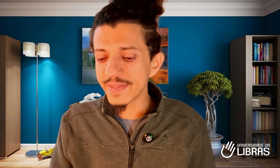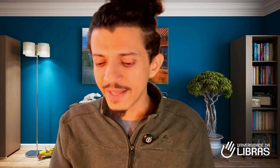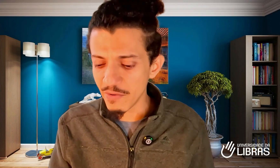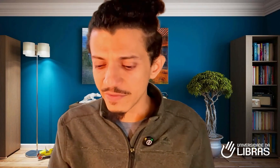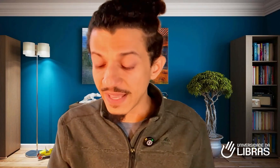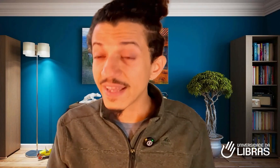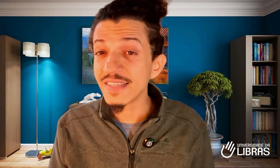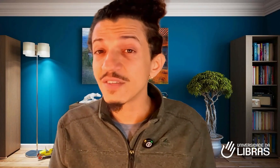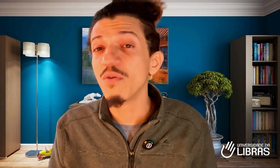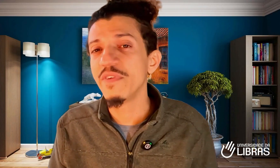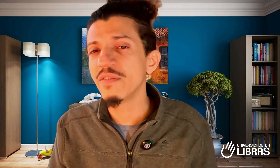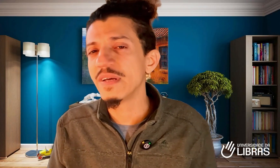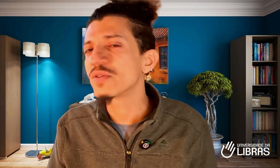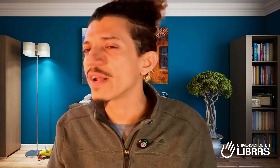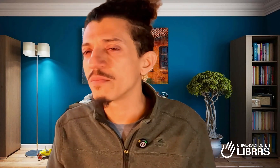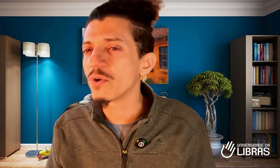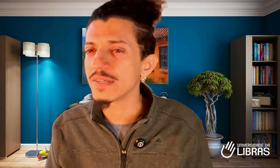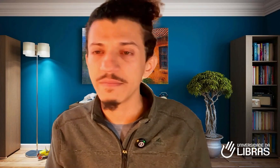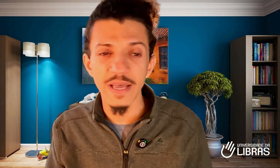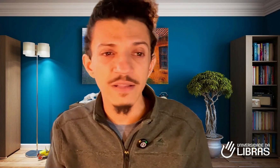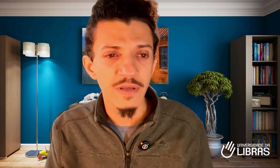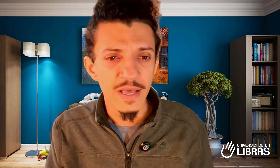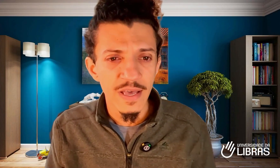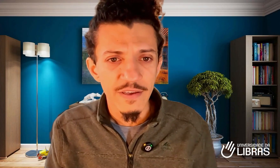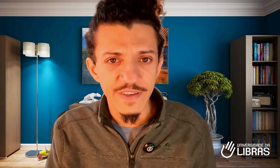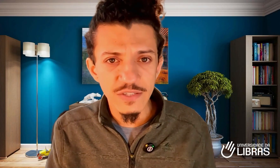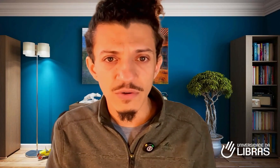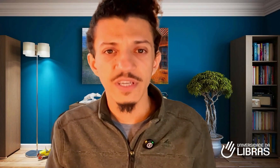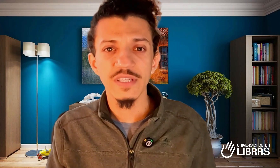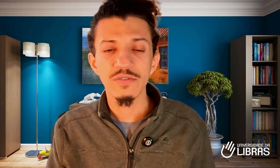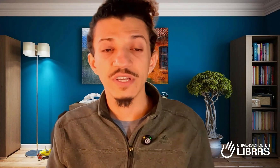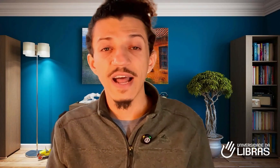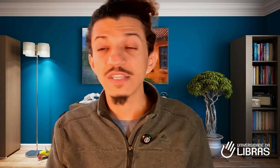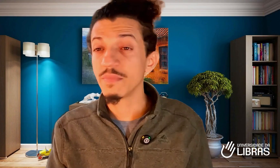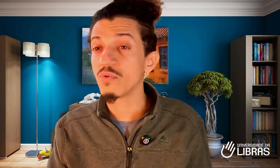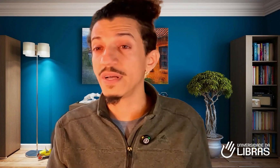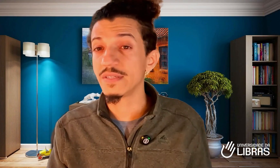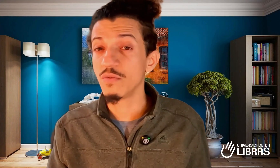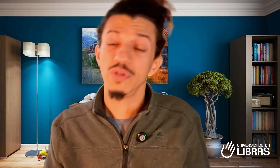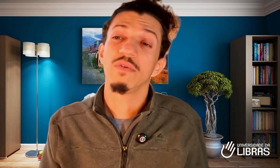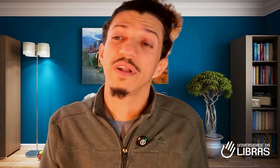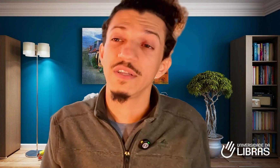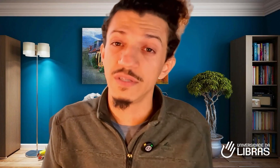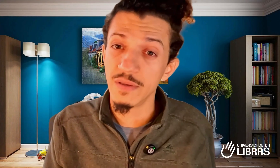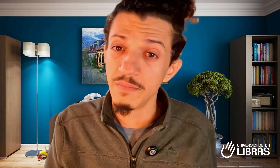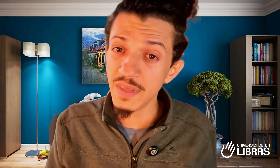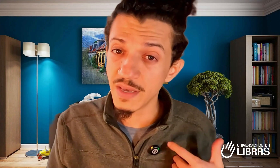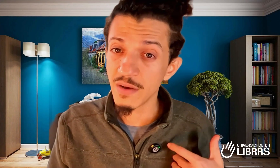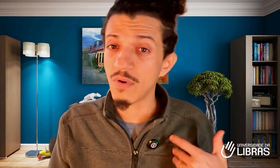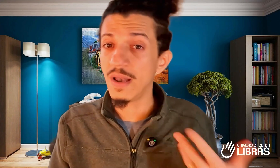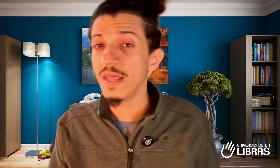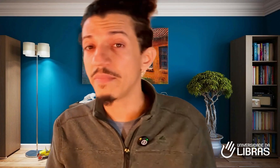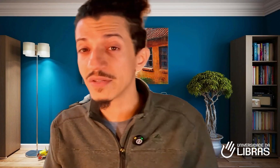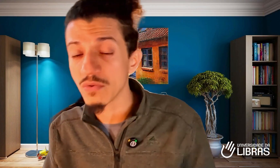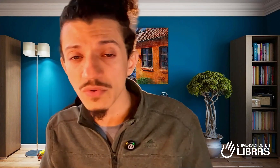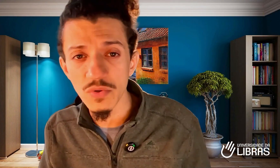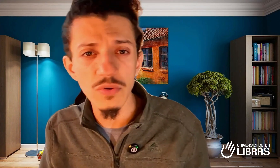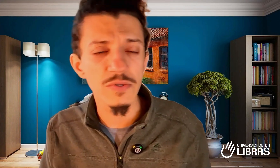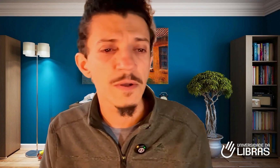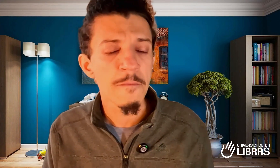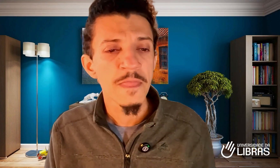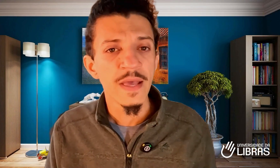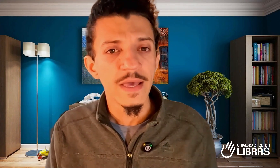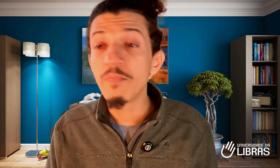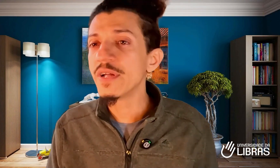forma, ter crescido ouvindo a história do meu nascimento fez com que isso gerasse uma conexão muito grande minha com a Libras, com os